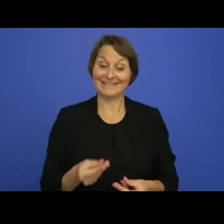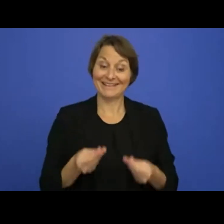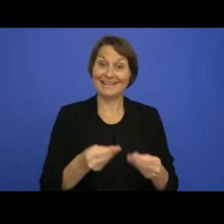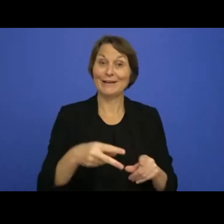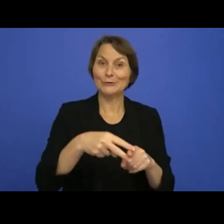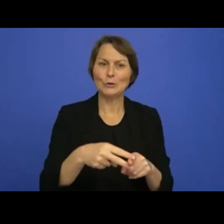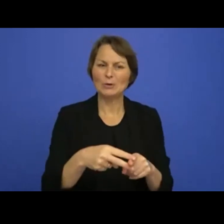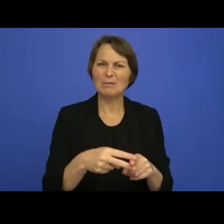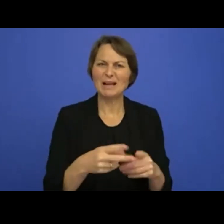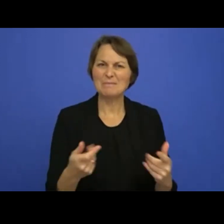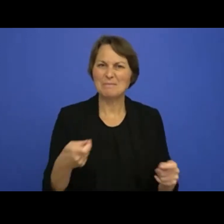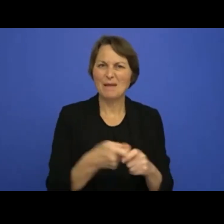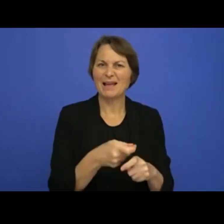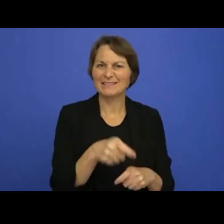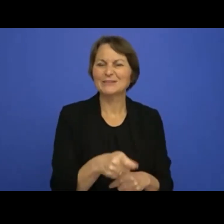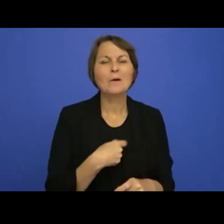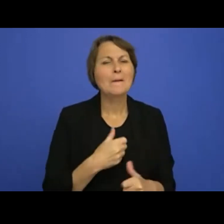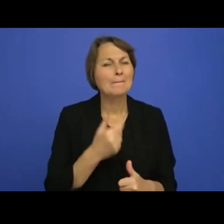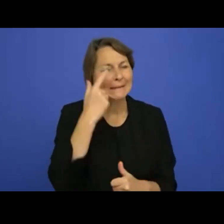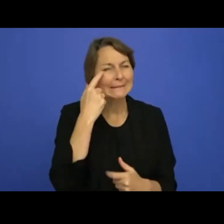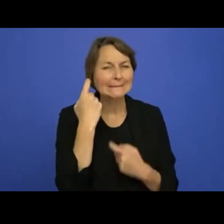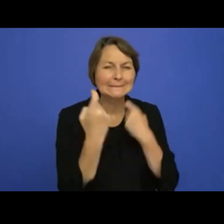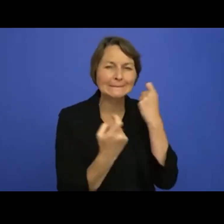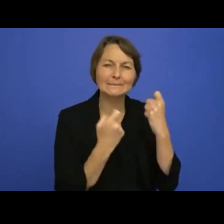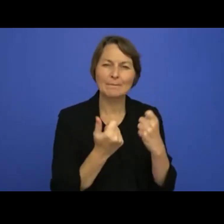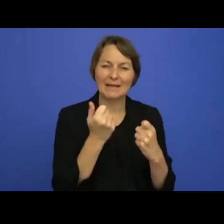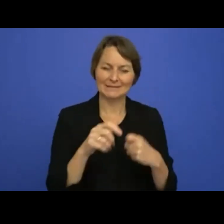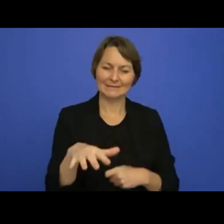conçu initialement. Là encore, le maître mot, c'est l'adaptation.